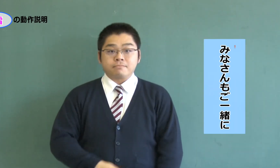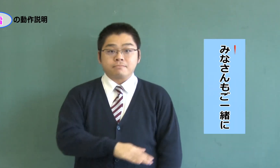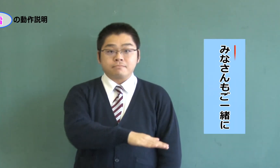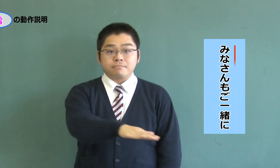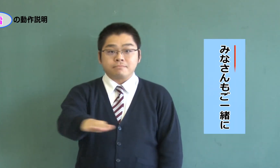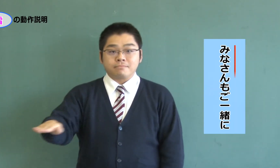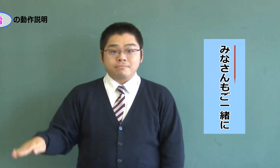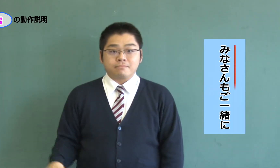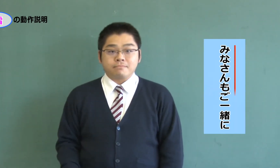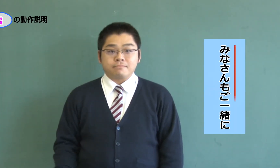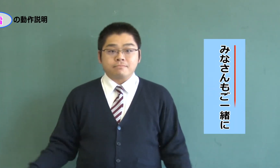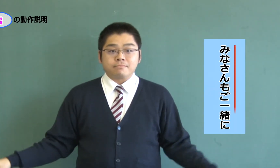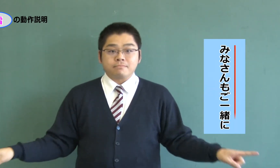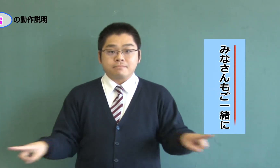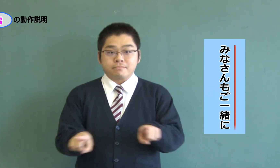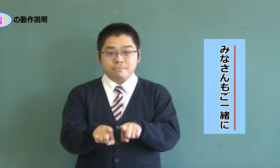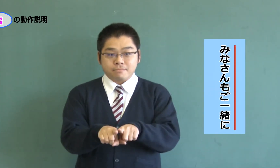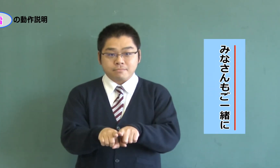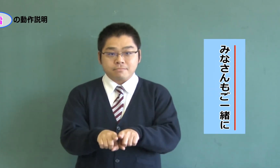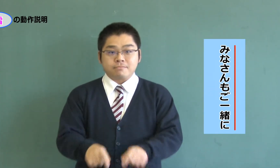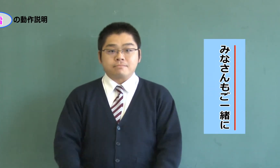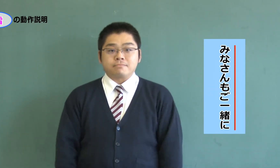皆さんもご一緒に。